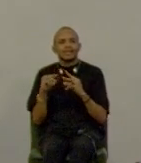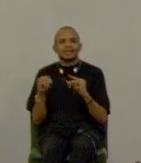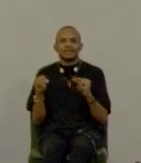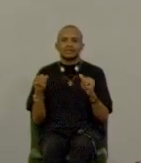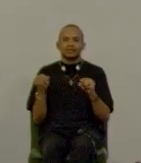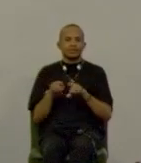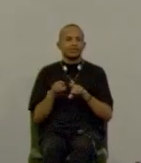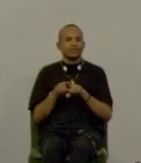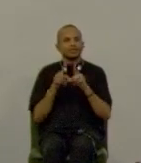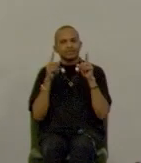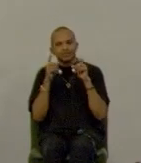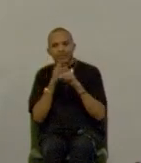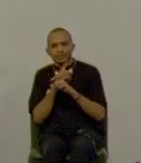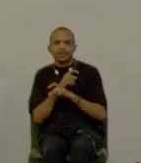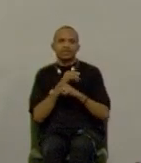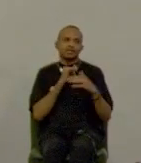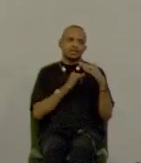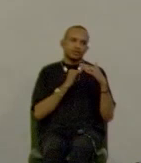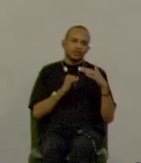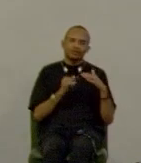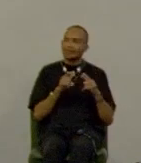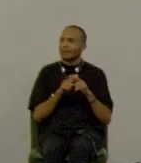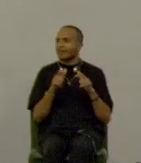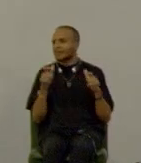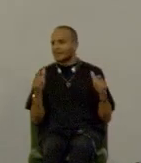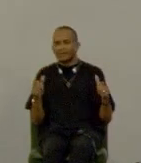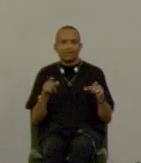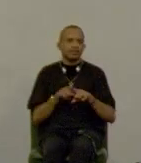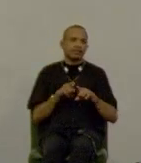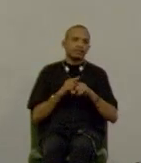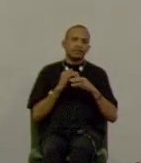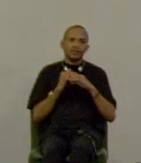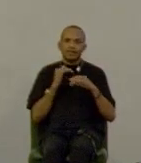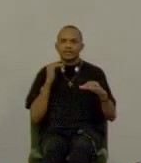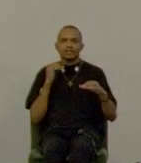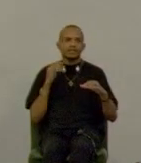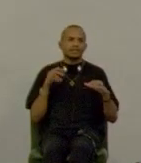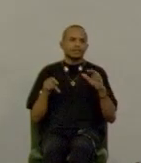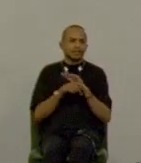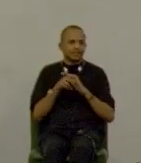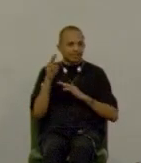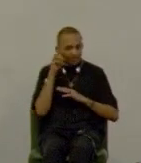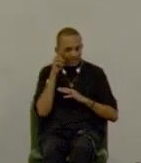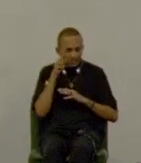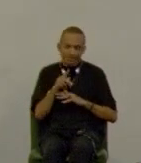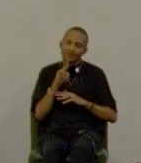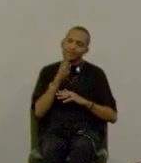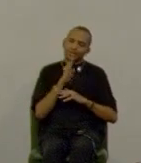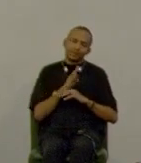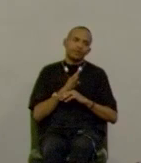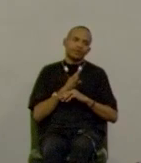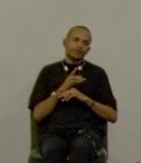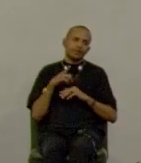uma dificuldade institucional imensa de manter, de constituir memória nesse país, né? Então, a gente